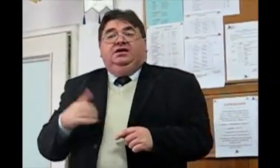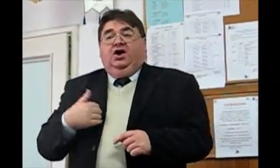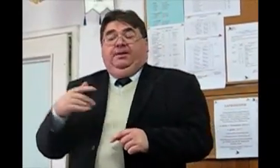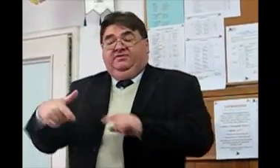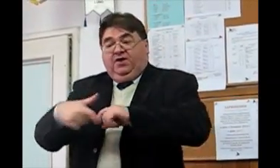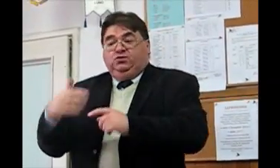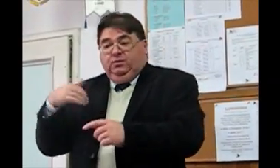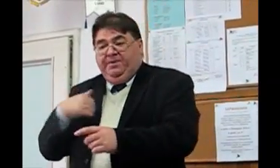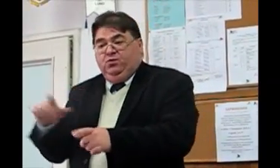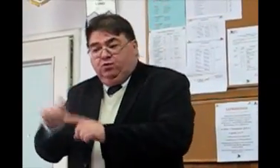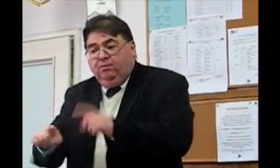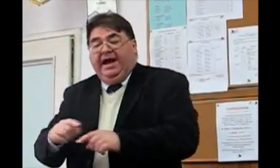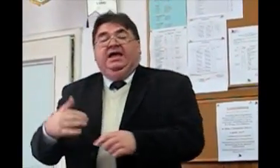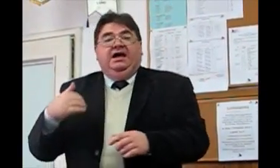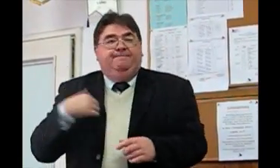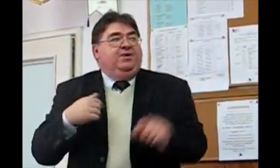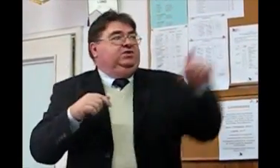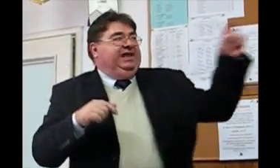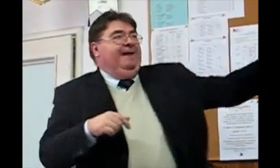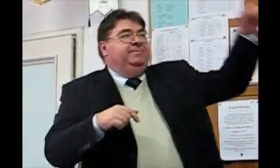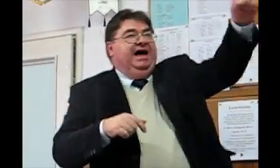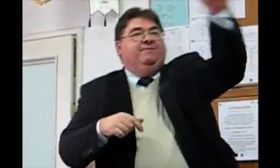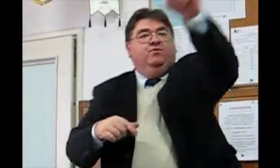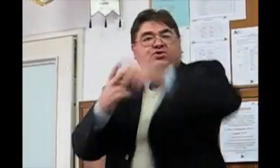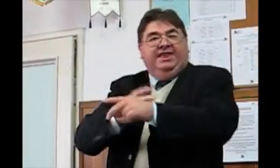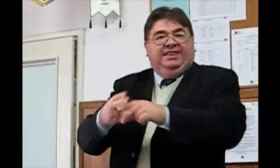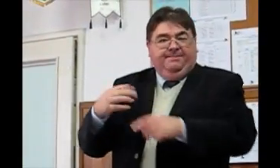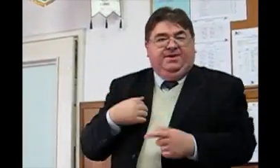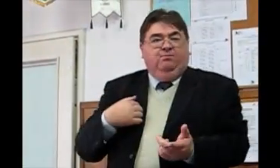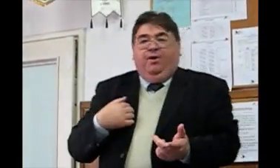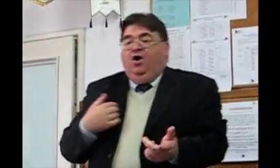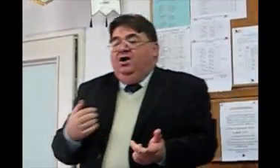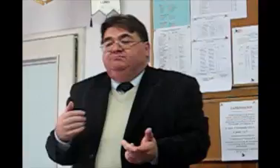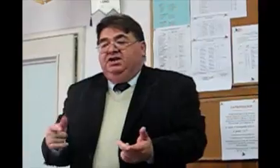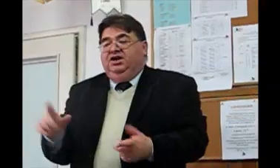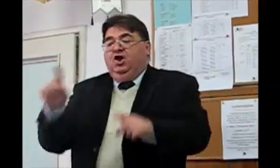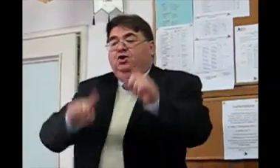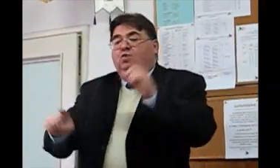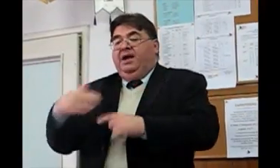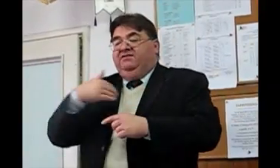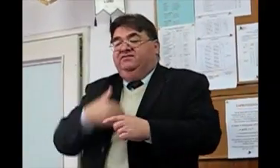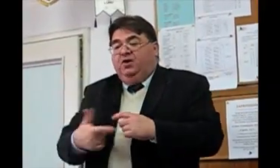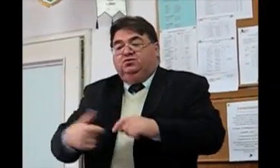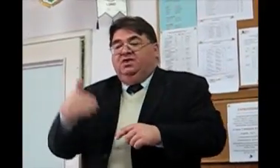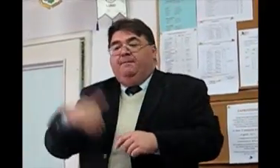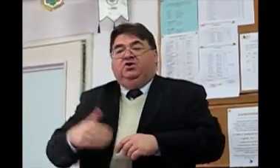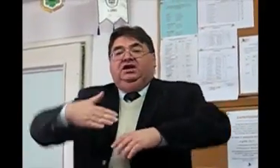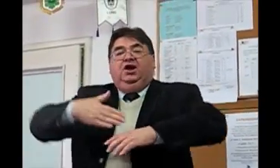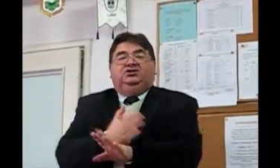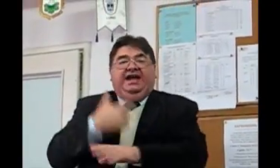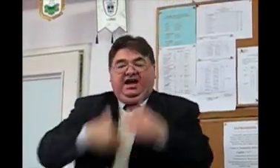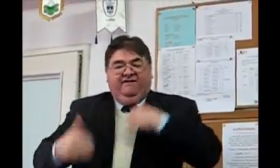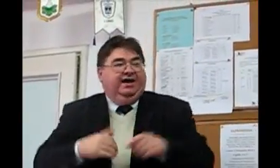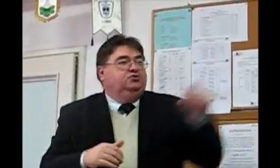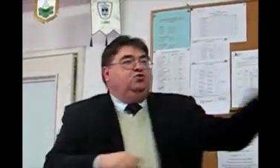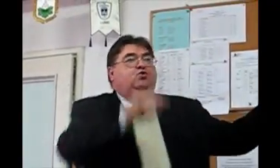żeby wniosku był tłumacz i był tam urzędach był, bo tłumacz wniosku nie może się odebrać.